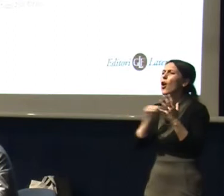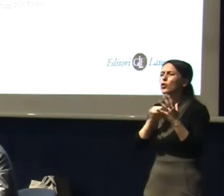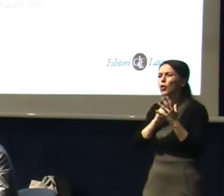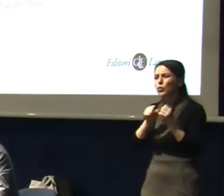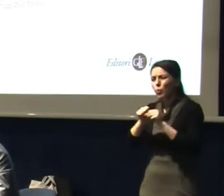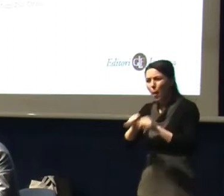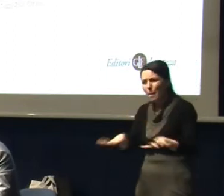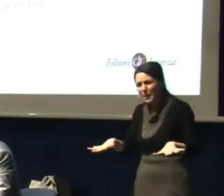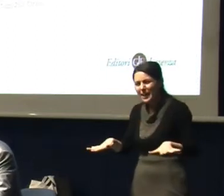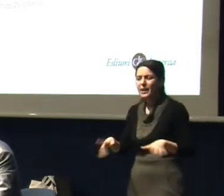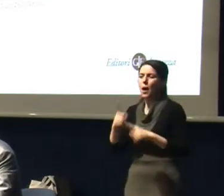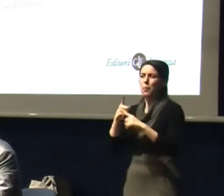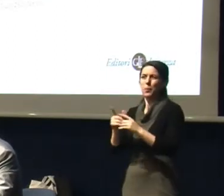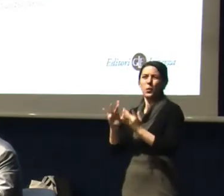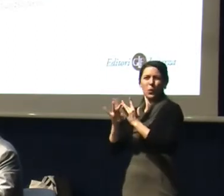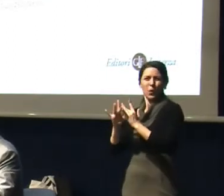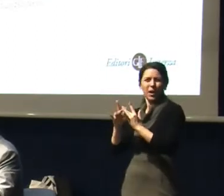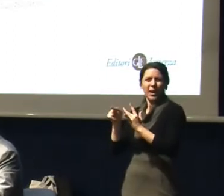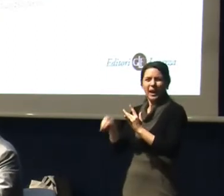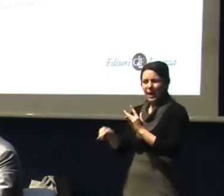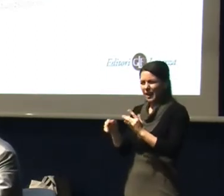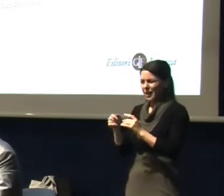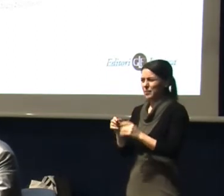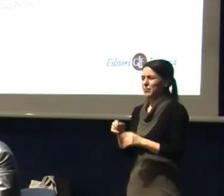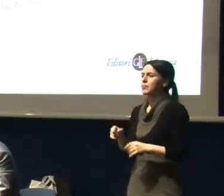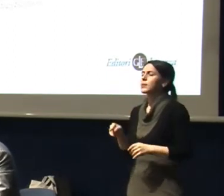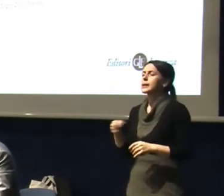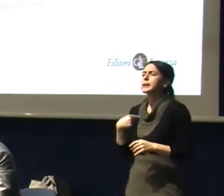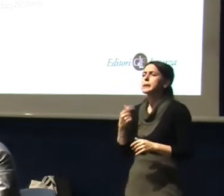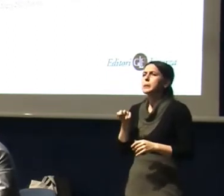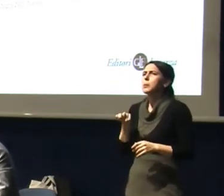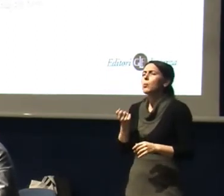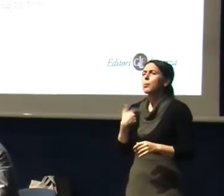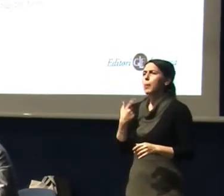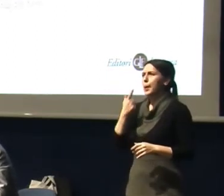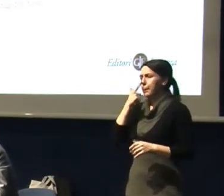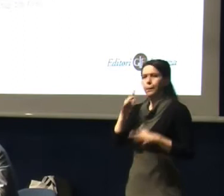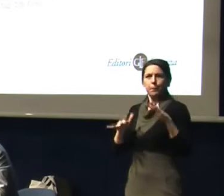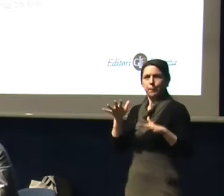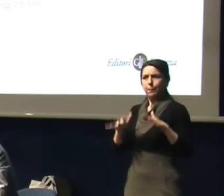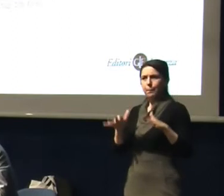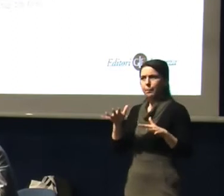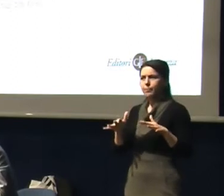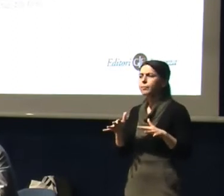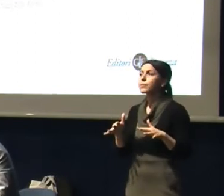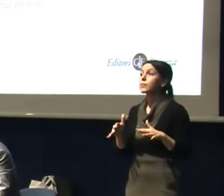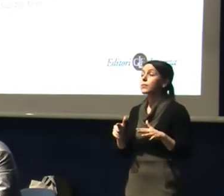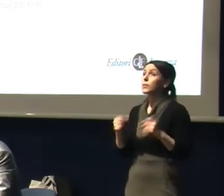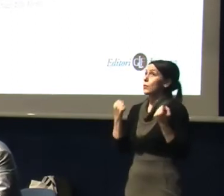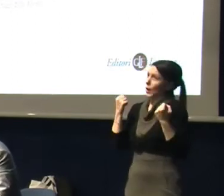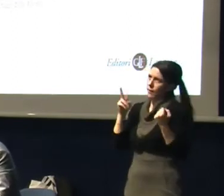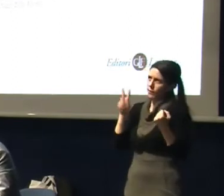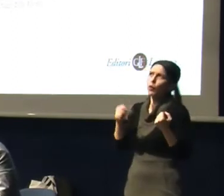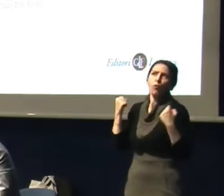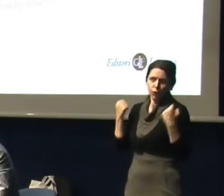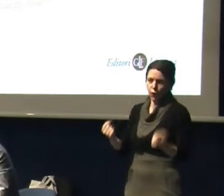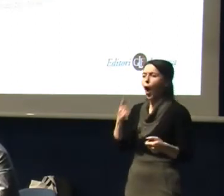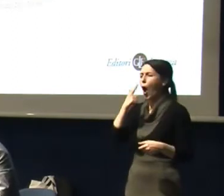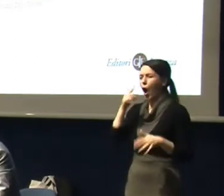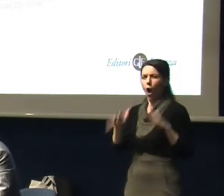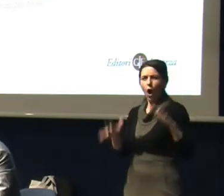dei social media mi ha sempre generato un minimo di sospetto e addirittura un forte sospetto